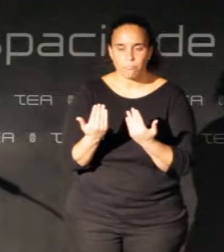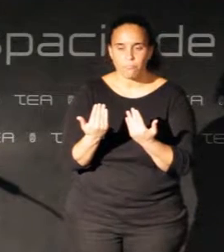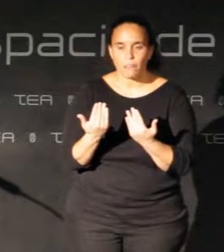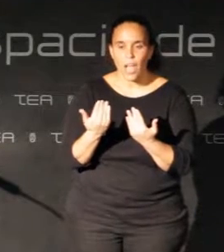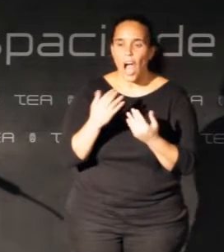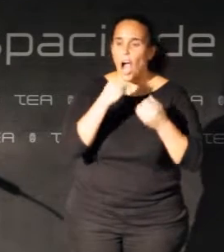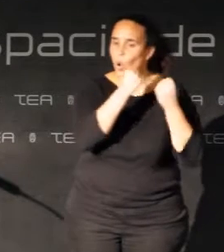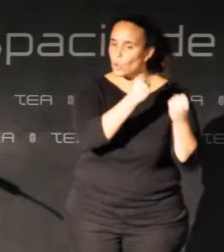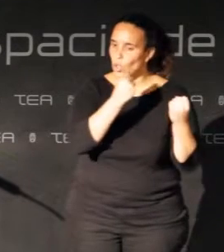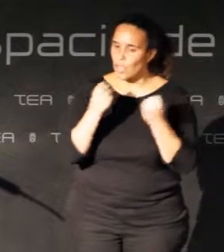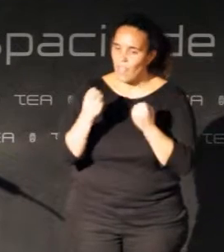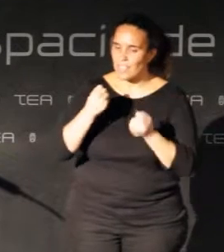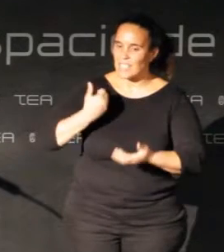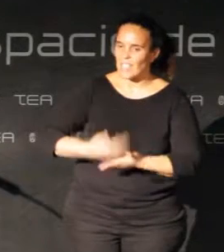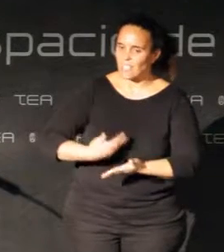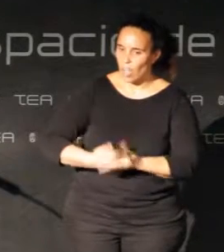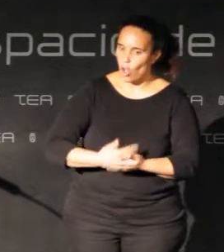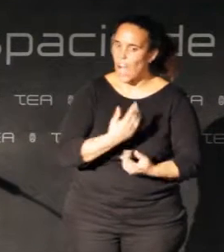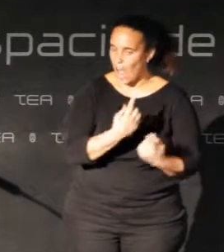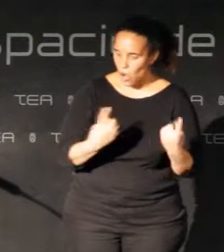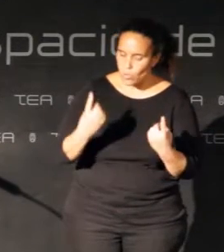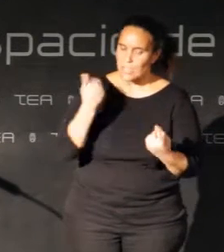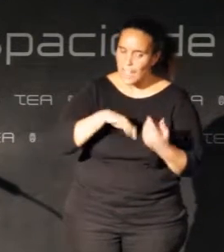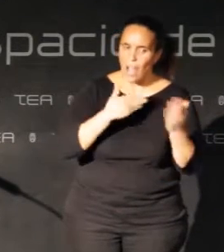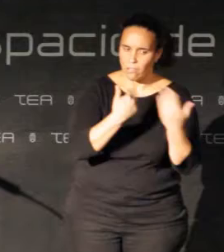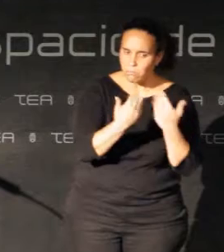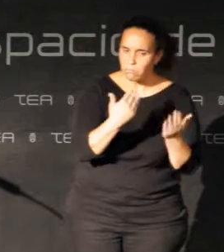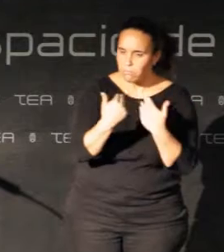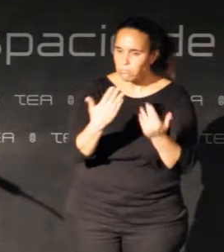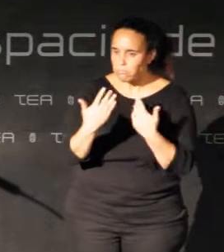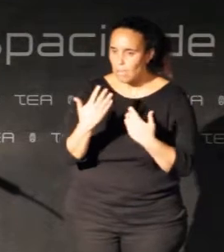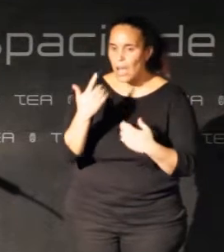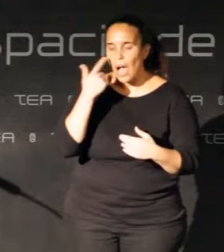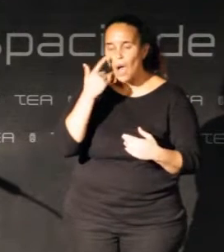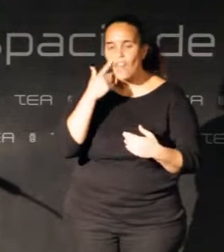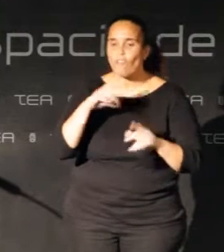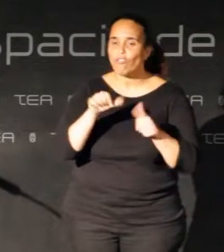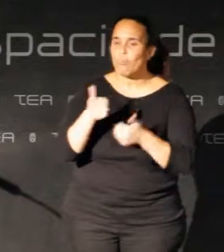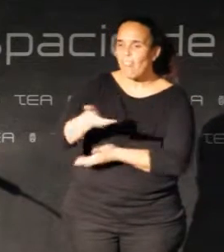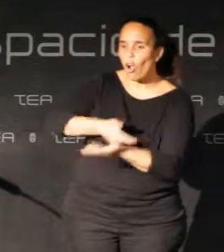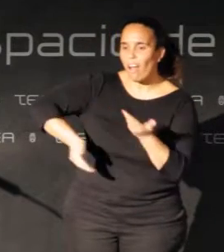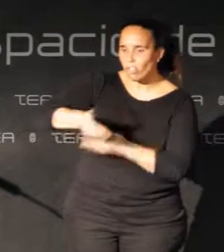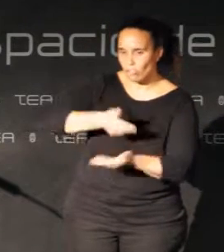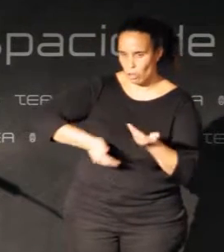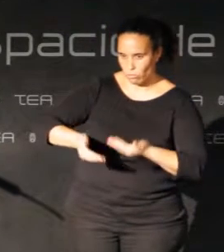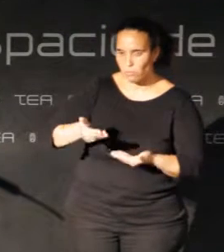alguna autoridad certificadora para explorar líneas de colaboración de tal manera